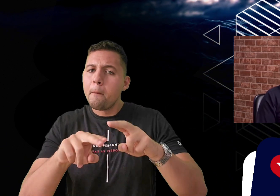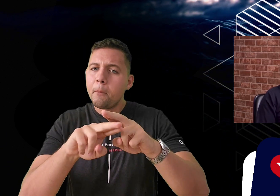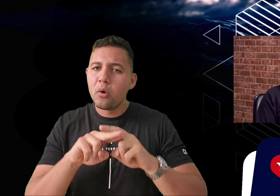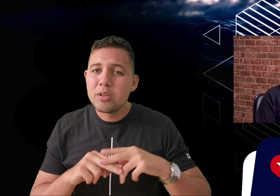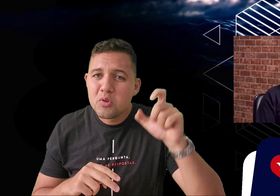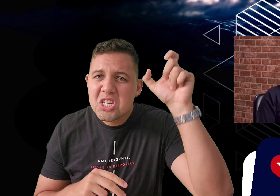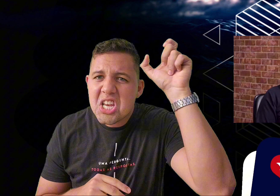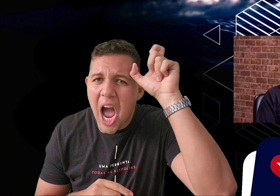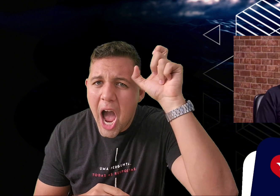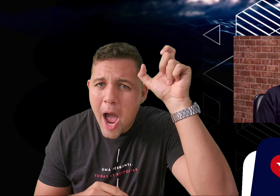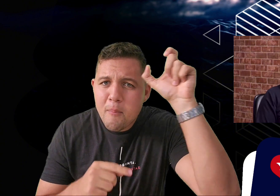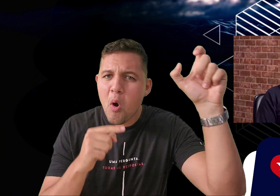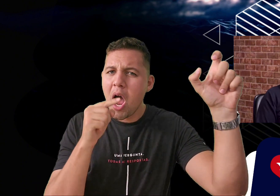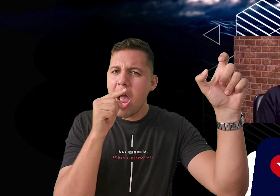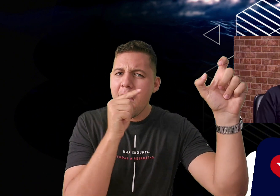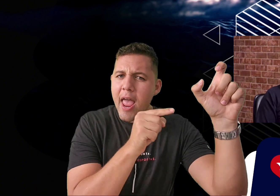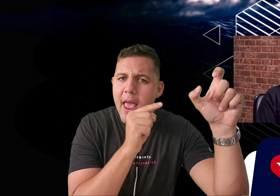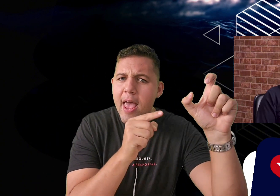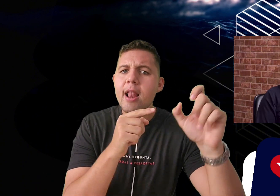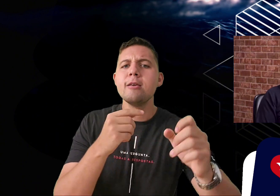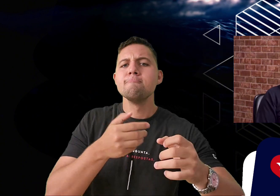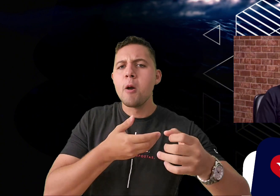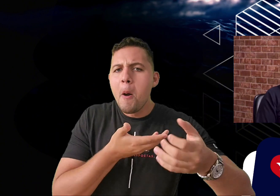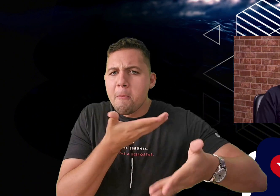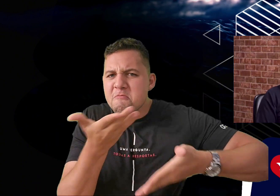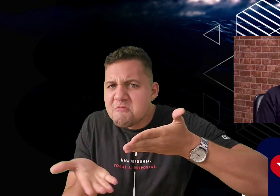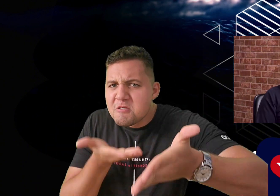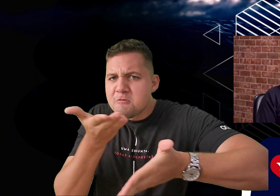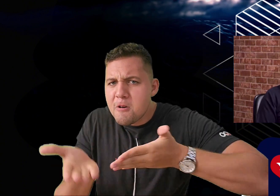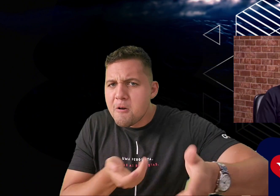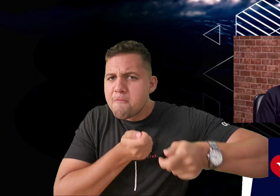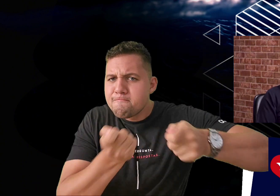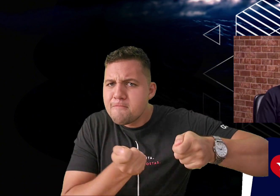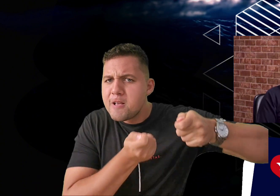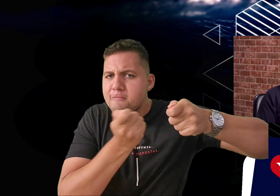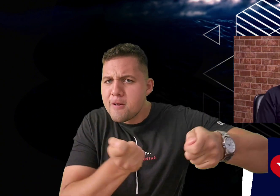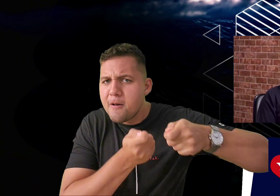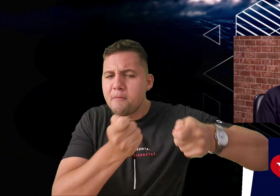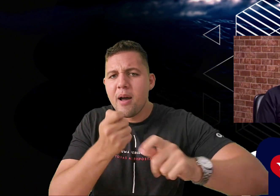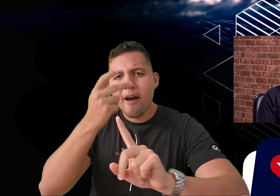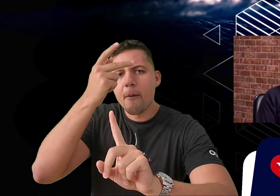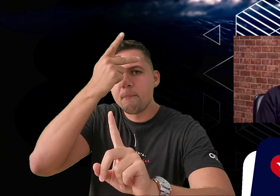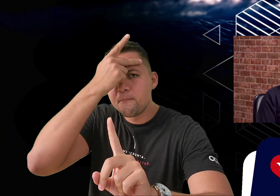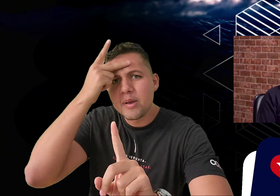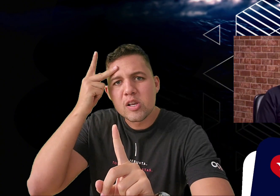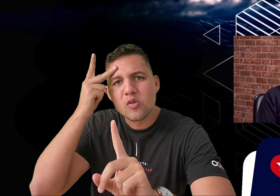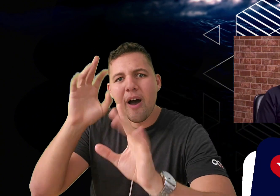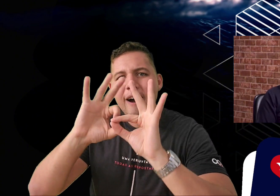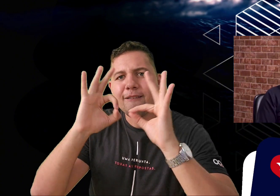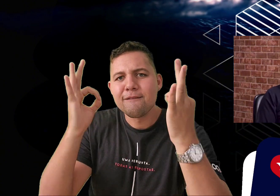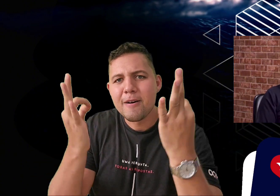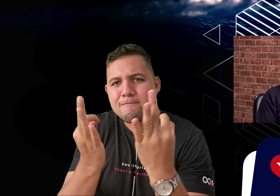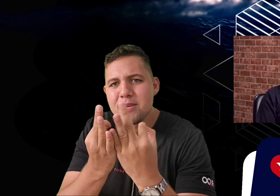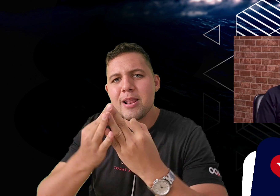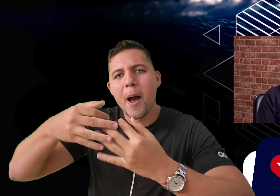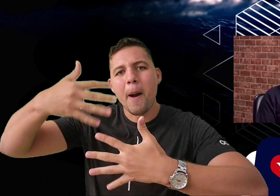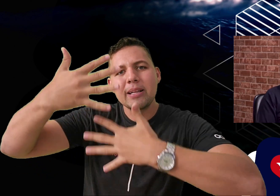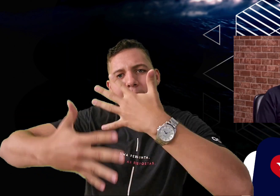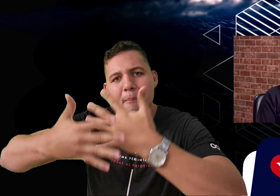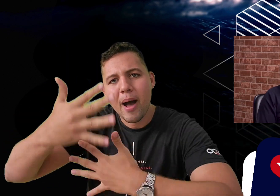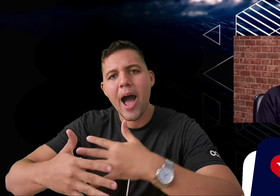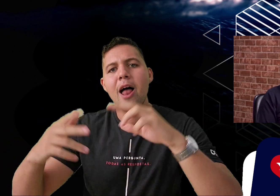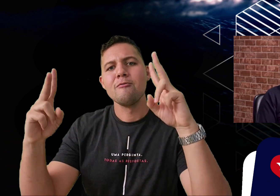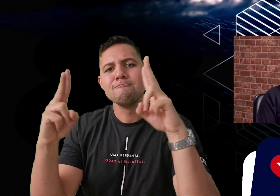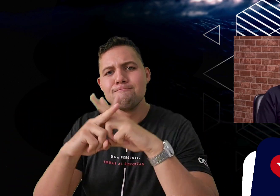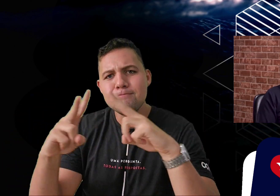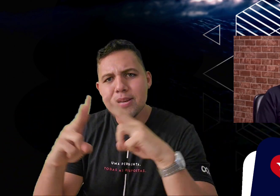familiares. E faz questão de que as feridas emocionais causadas pelos nossos familiares não sequem,